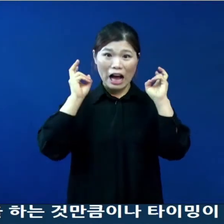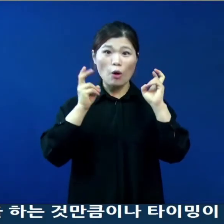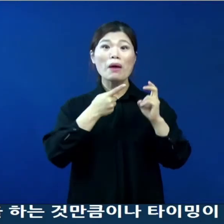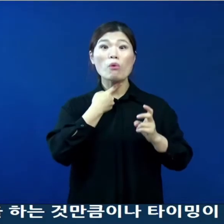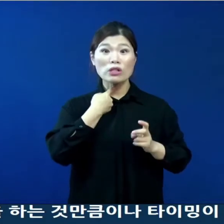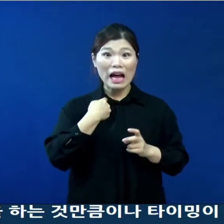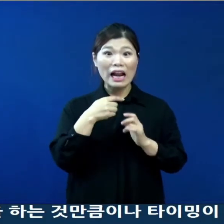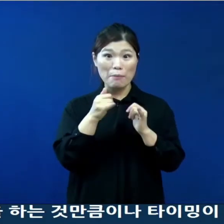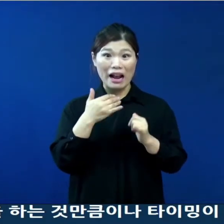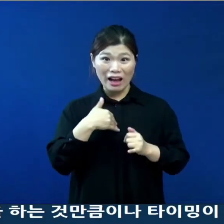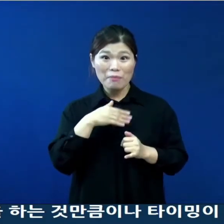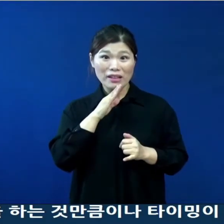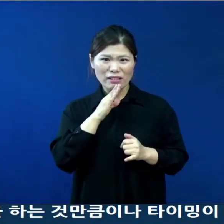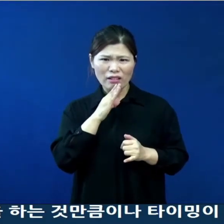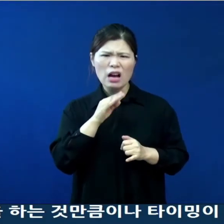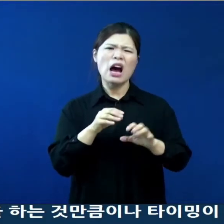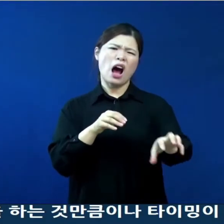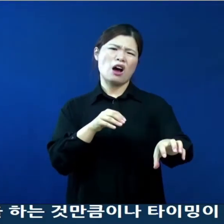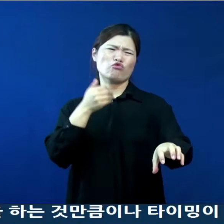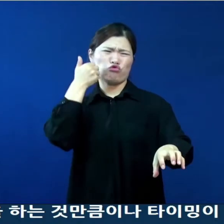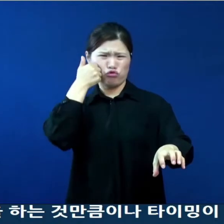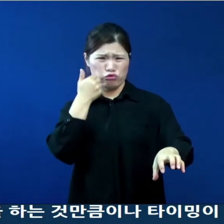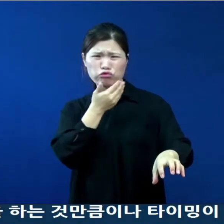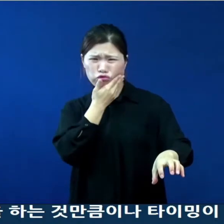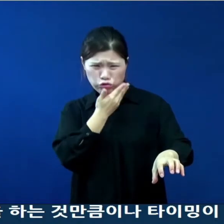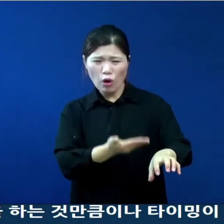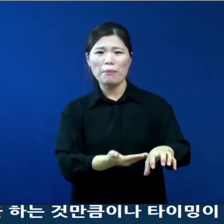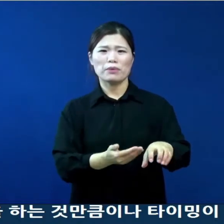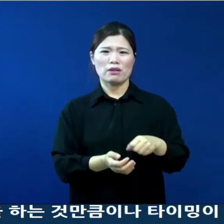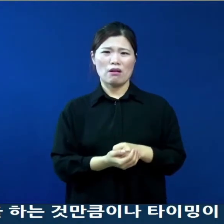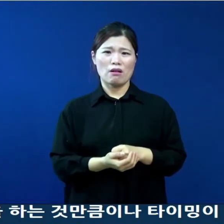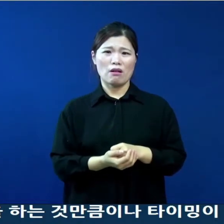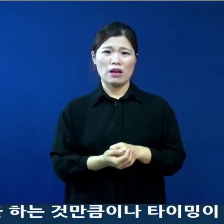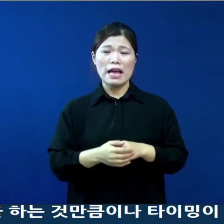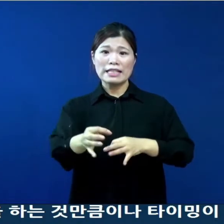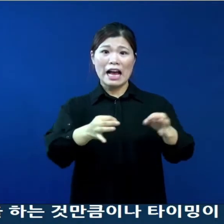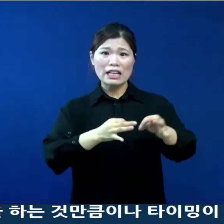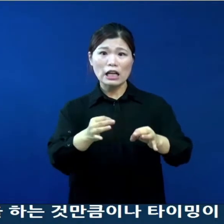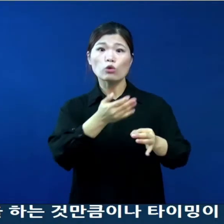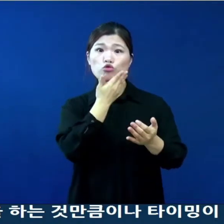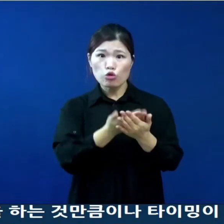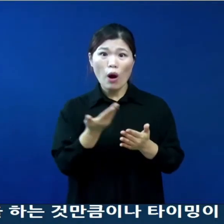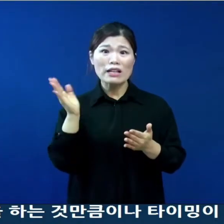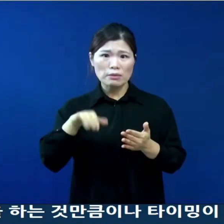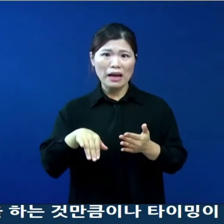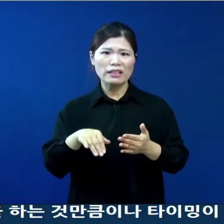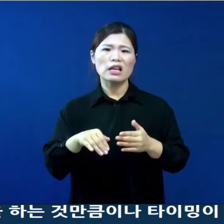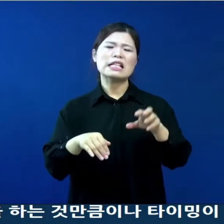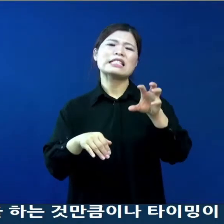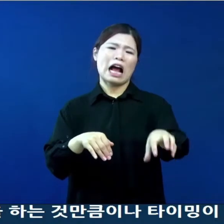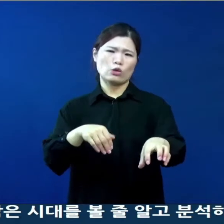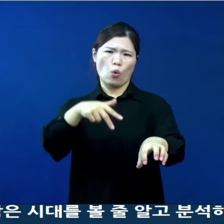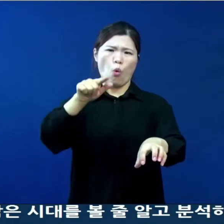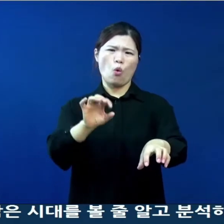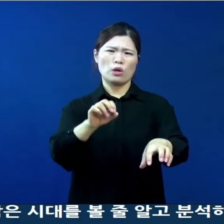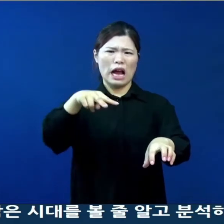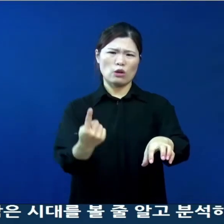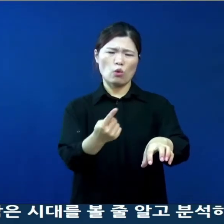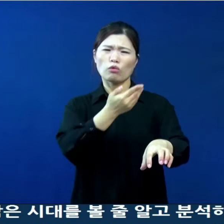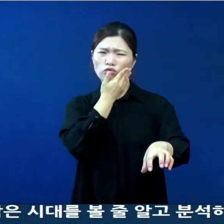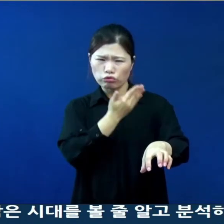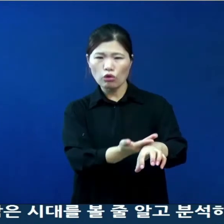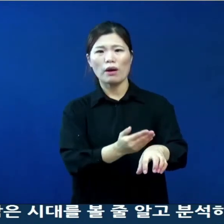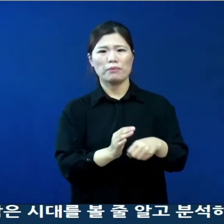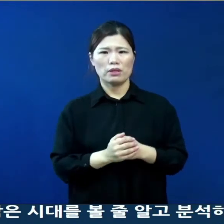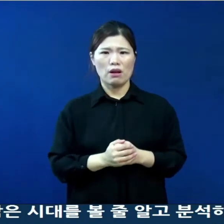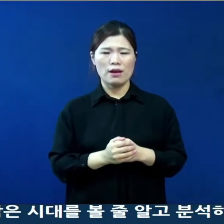알지만 목이 참 중요합니다. 어떤 장사를 하는 것도 중요하지만 어디서 하느냐가 중요하죠. 이 사람은 철저한 상권